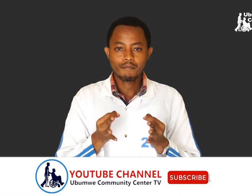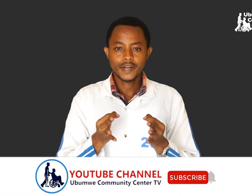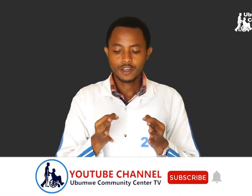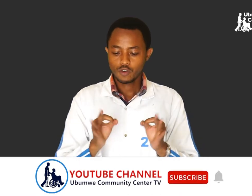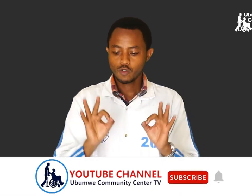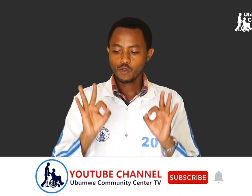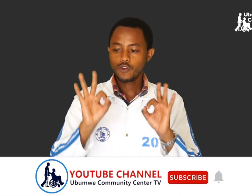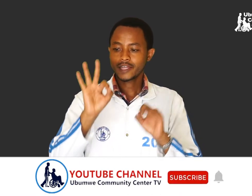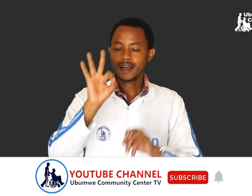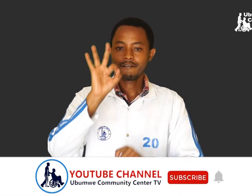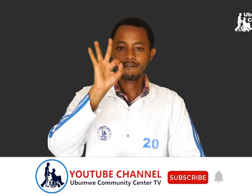Comptable, ufata fa